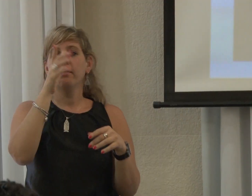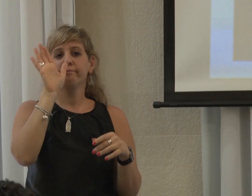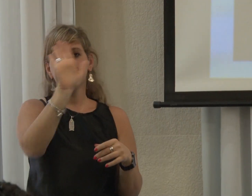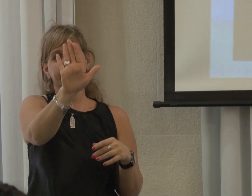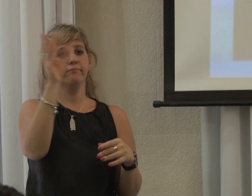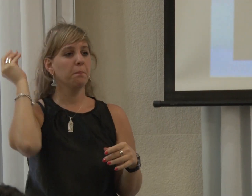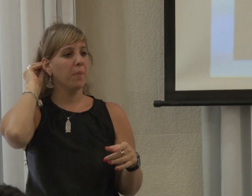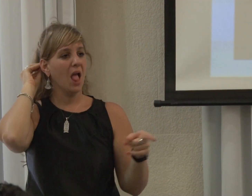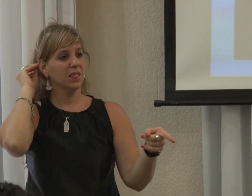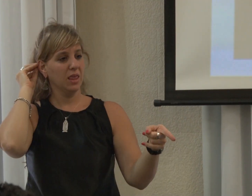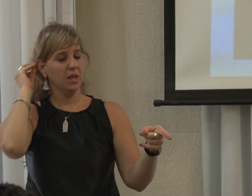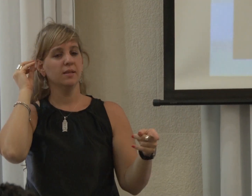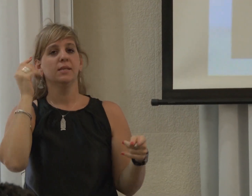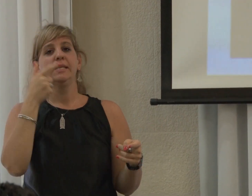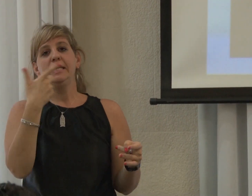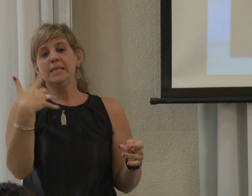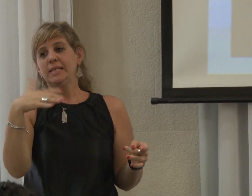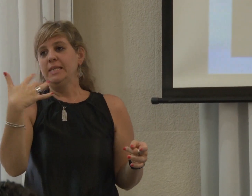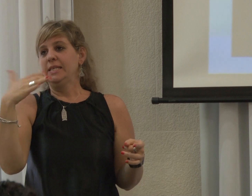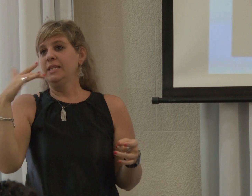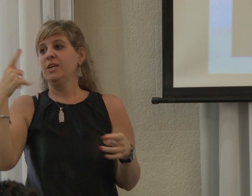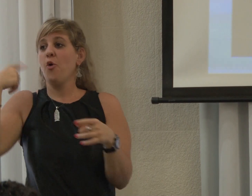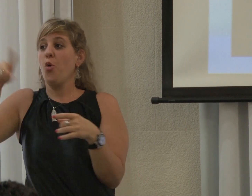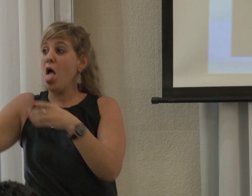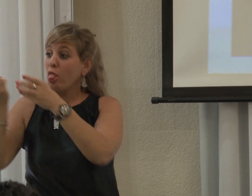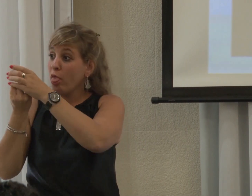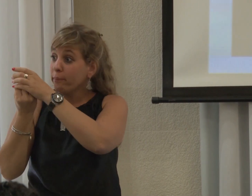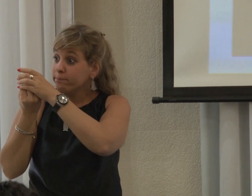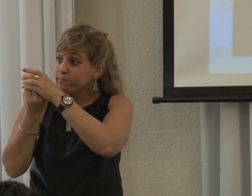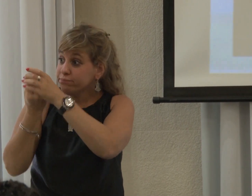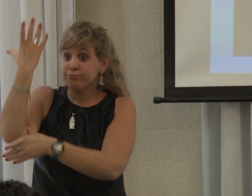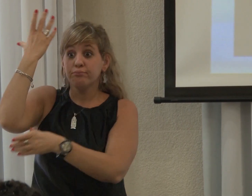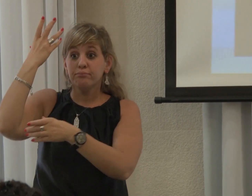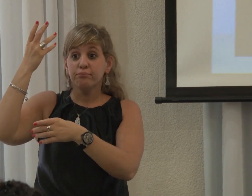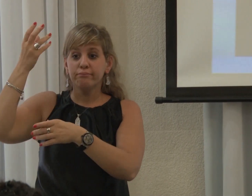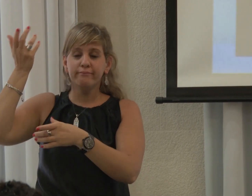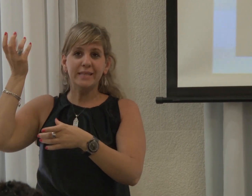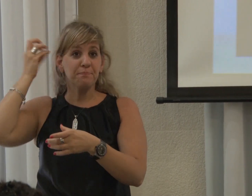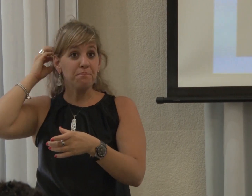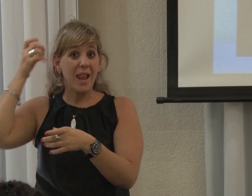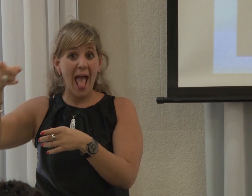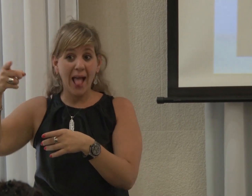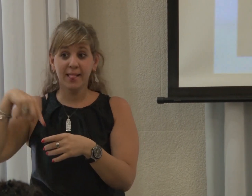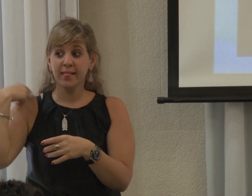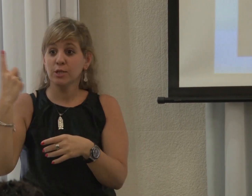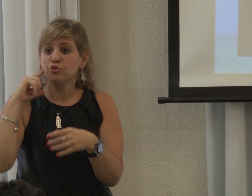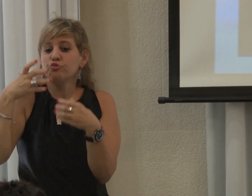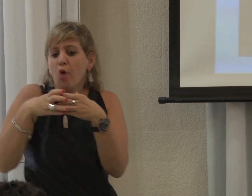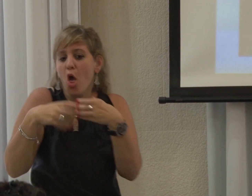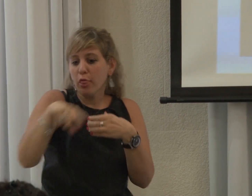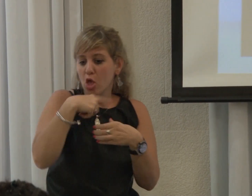cualquier parte del mundo. Nosotros nacemos y nuestras manos son como la voz. Nuestras manos son nuestra voz.